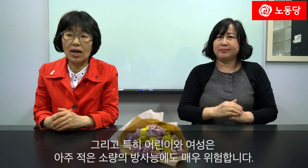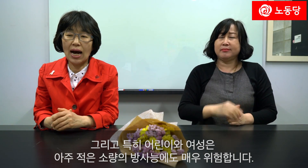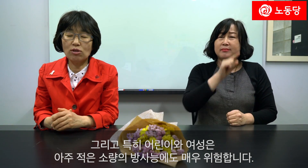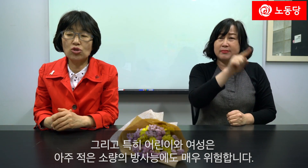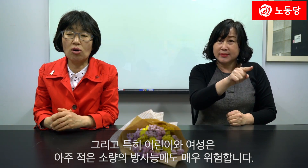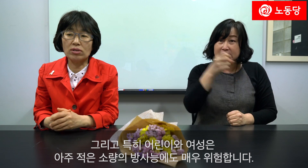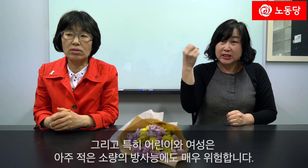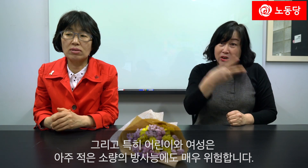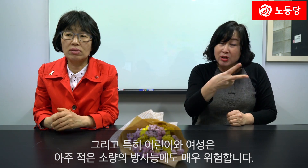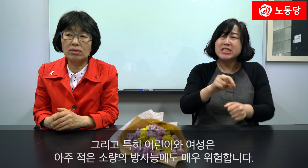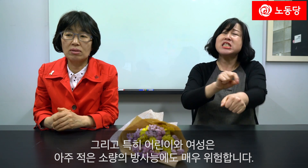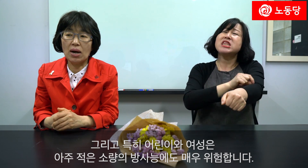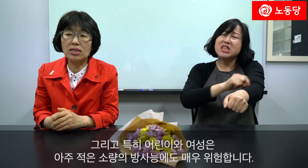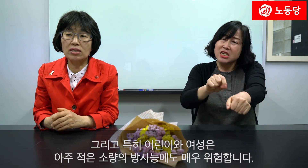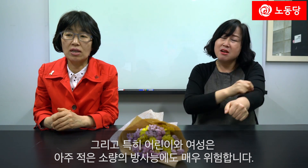여성은 아주 적은